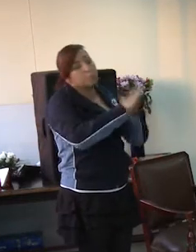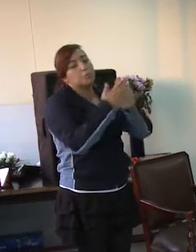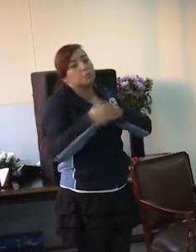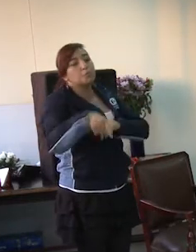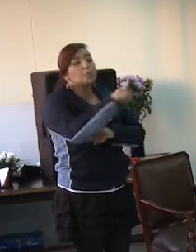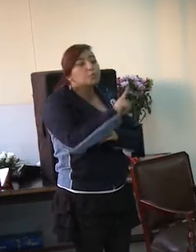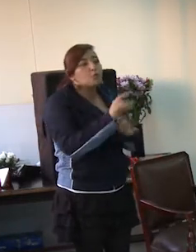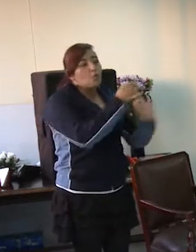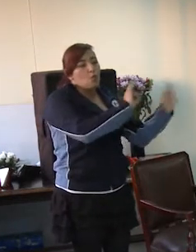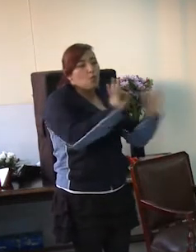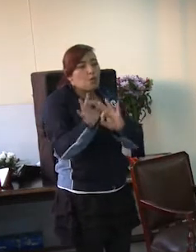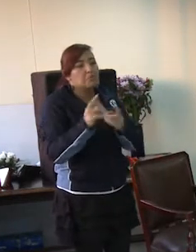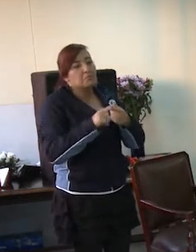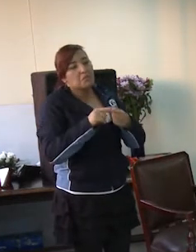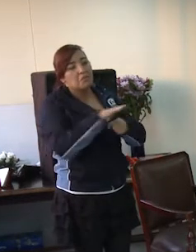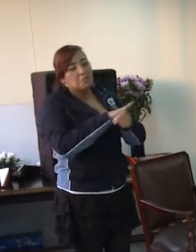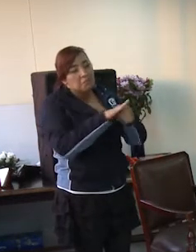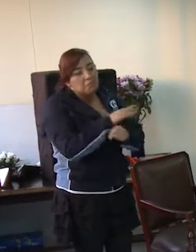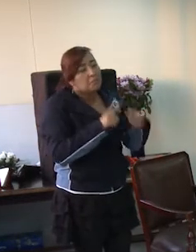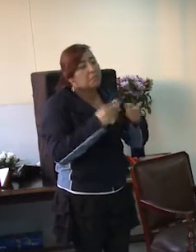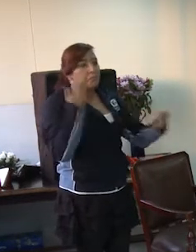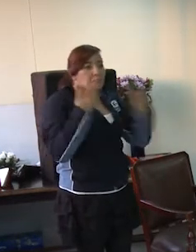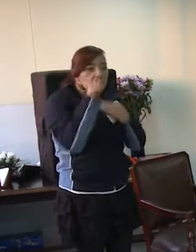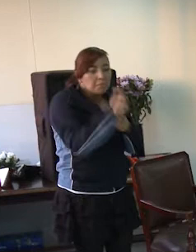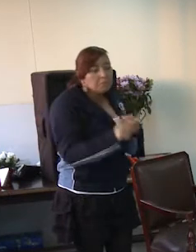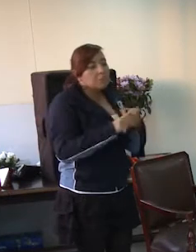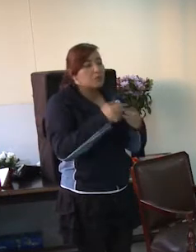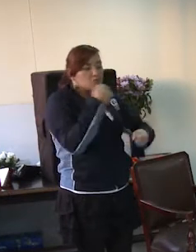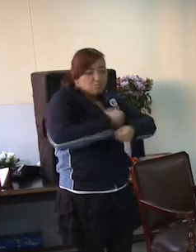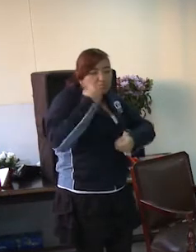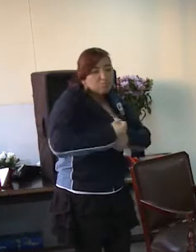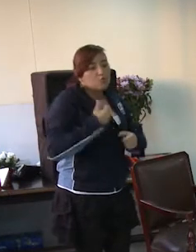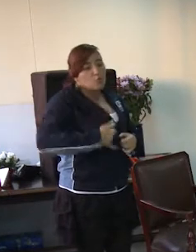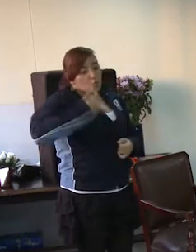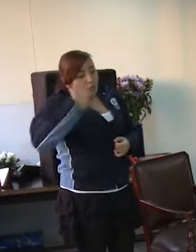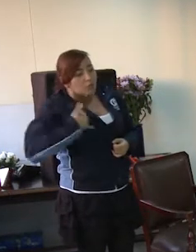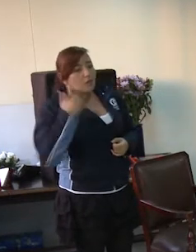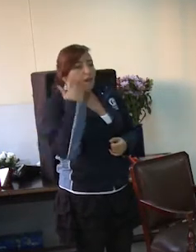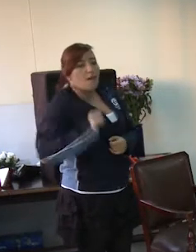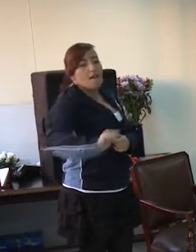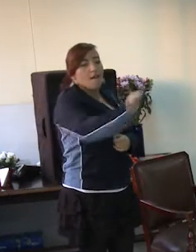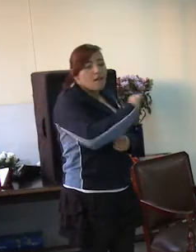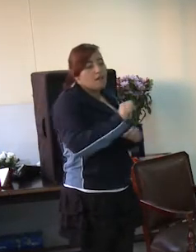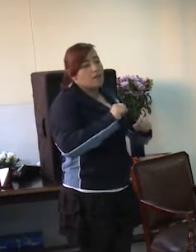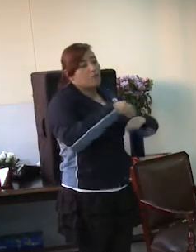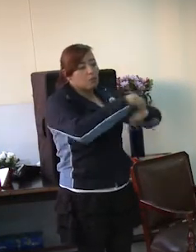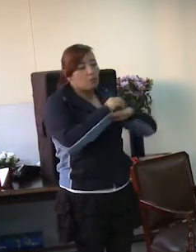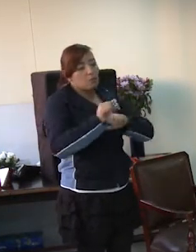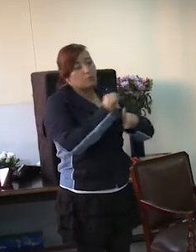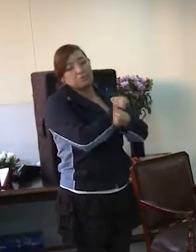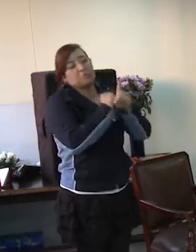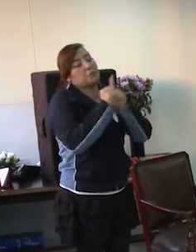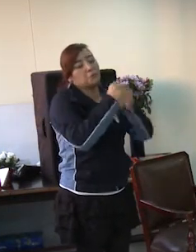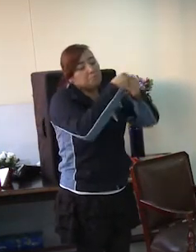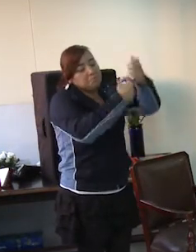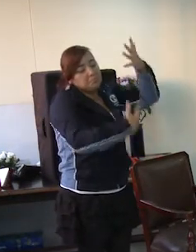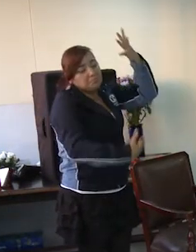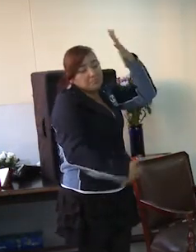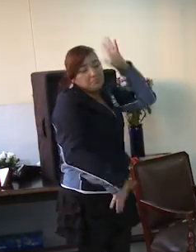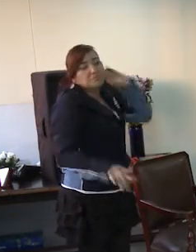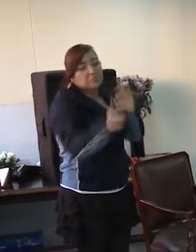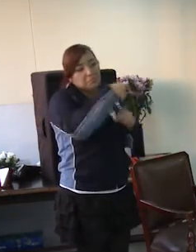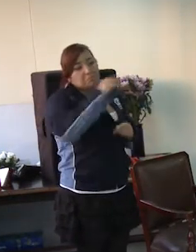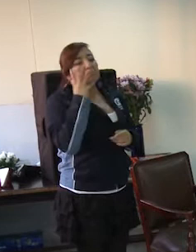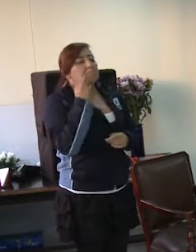comunidades como las organizaciones barriales, campesinas, obreras, juveniles, de mujeres y movimientos sociales, y pues muchas más que los que